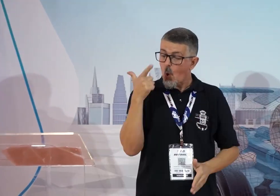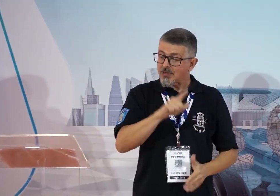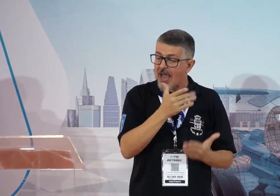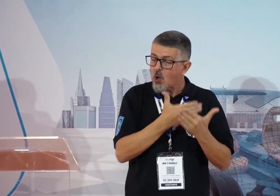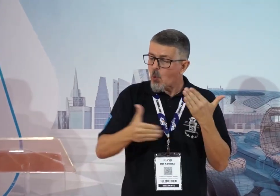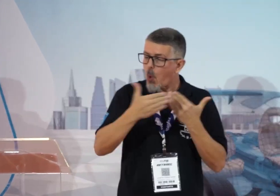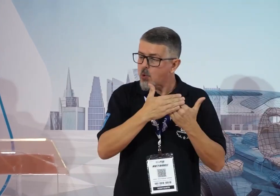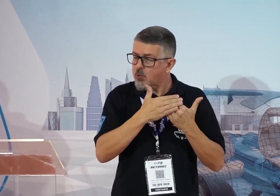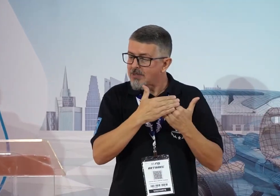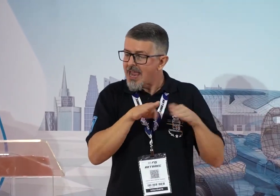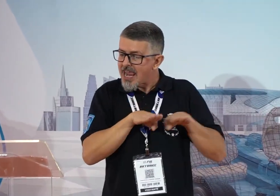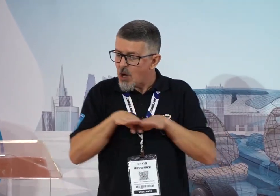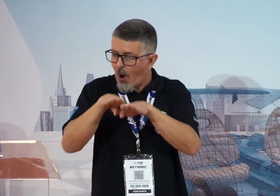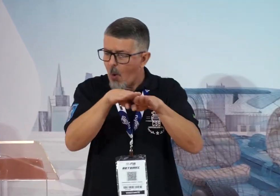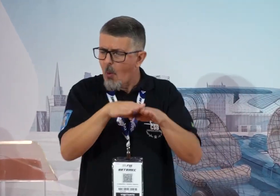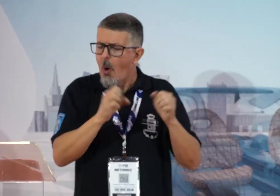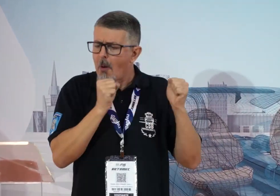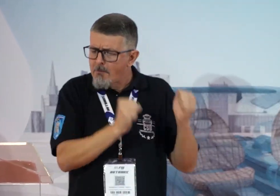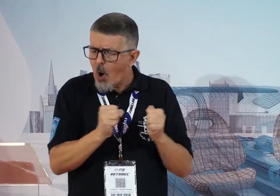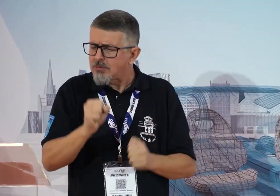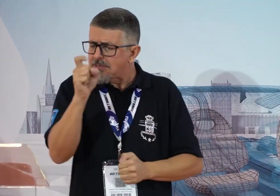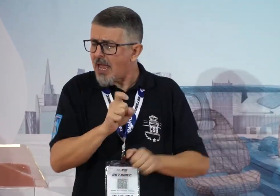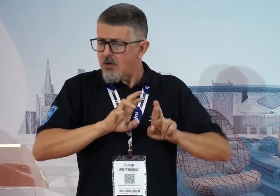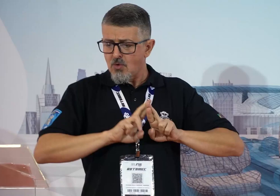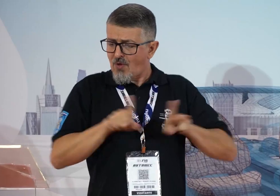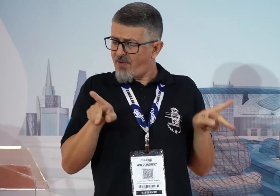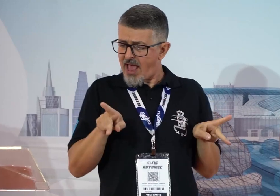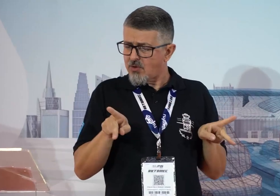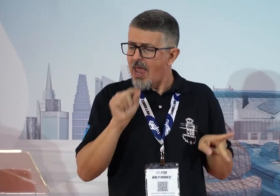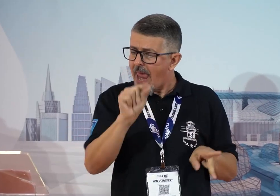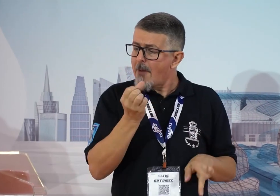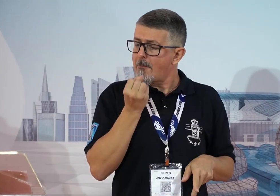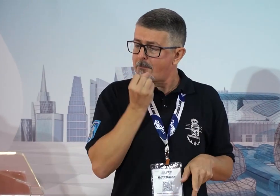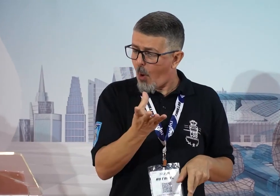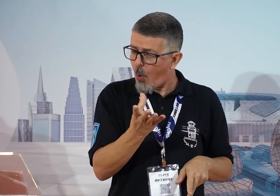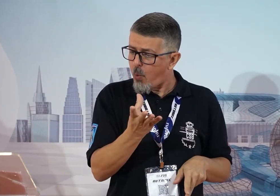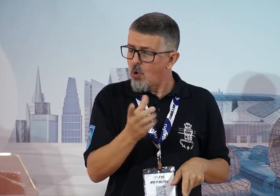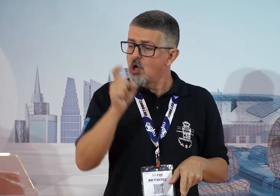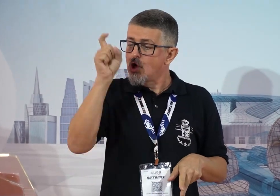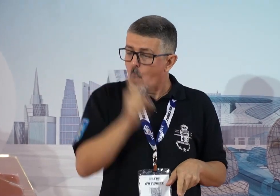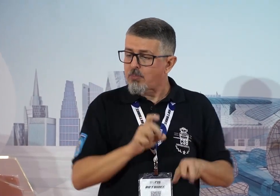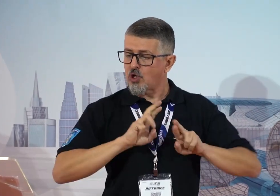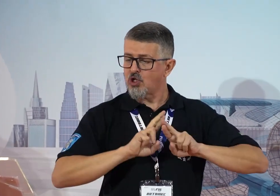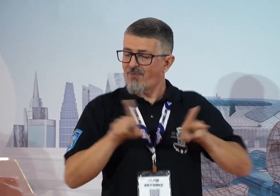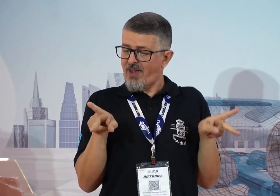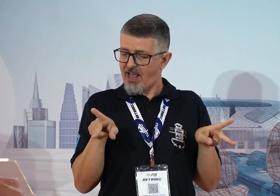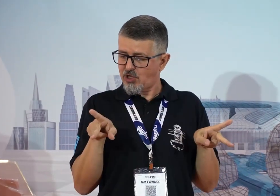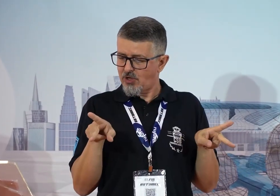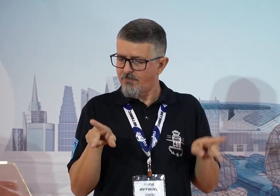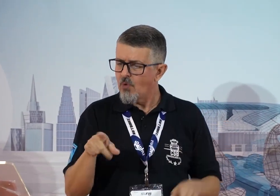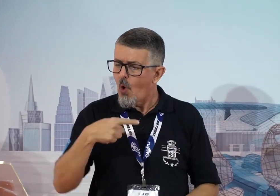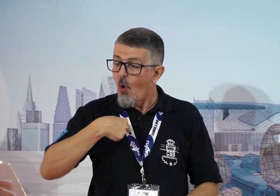depois, depois que a gente for todos iguais, nós podemos ser diferentes. E que bom que somos diferentes.